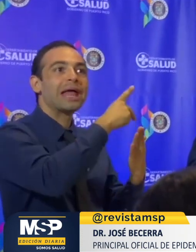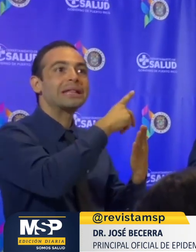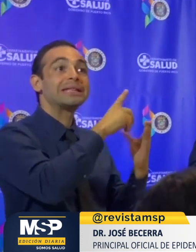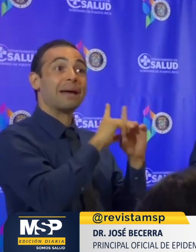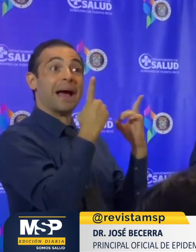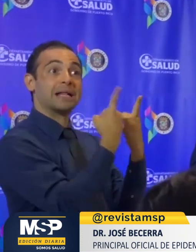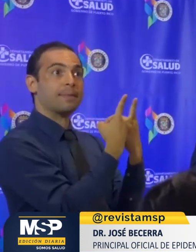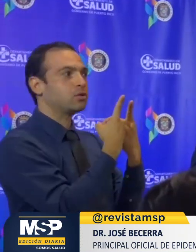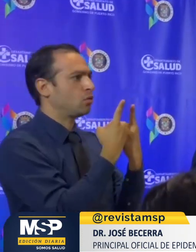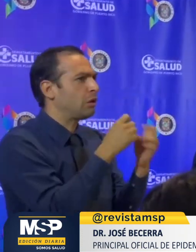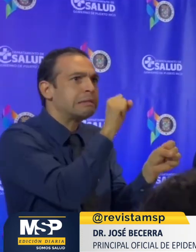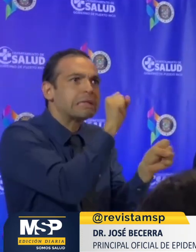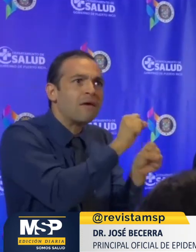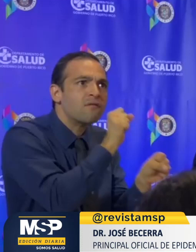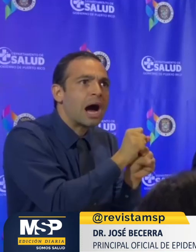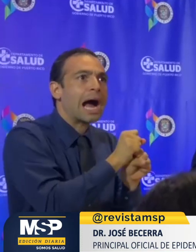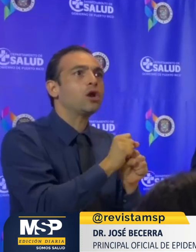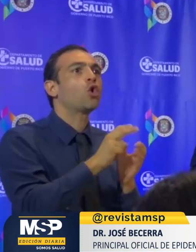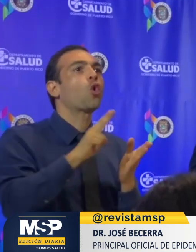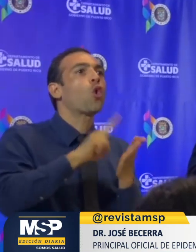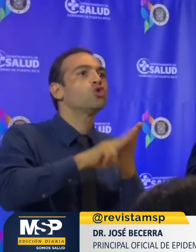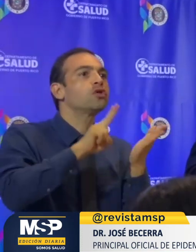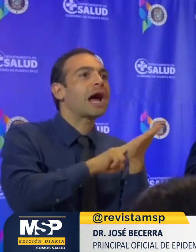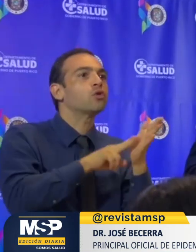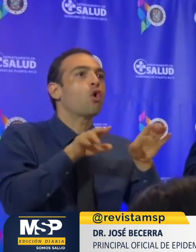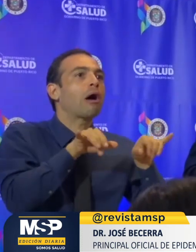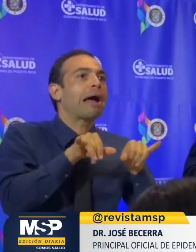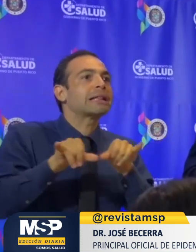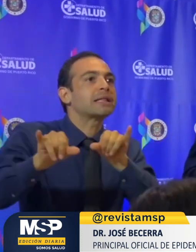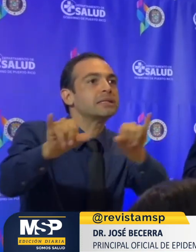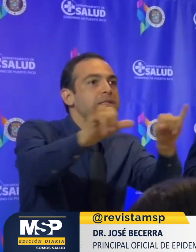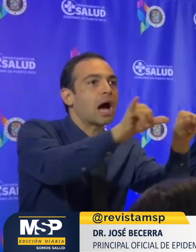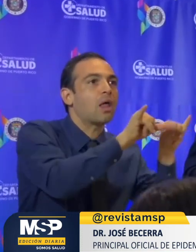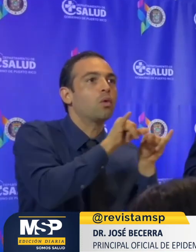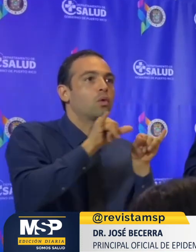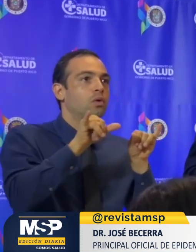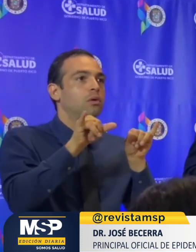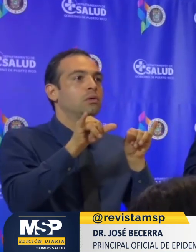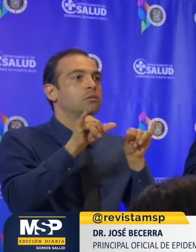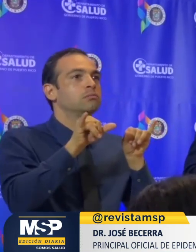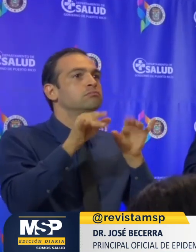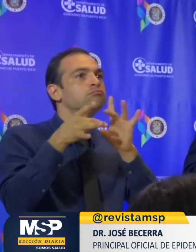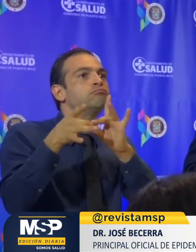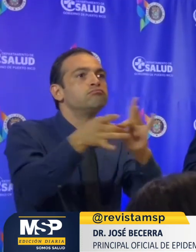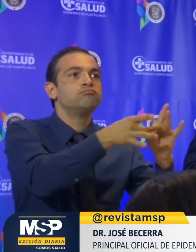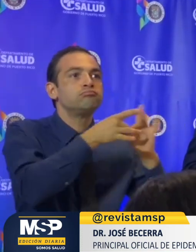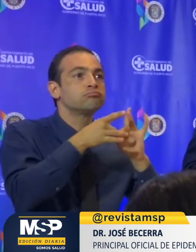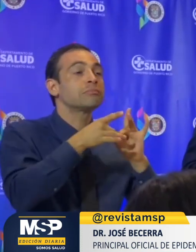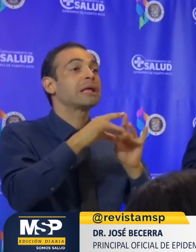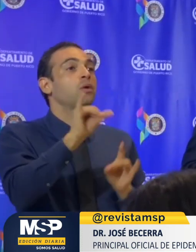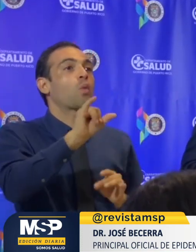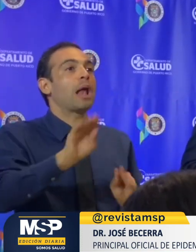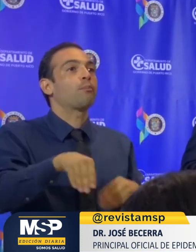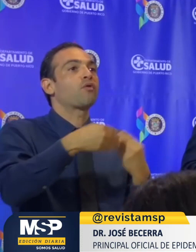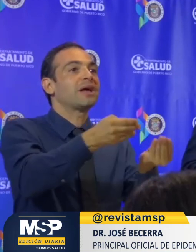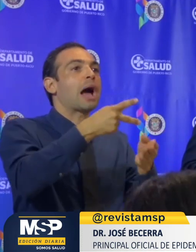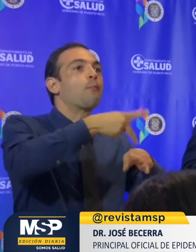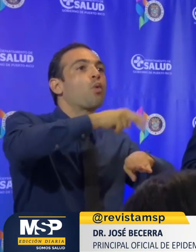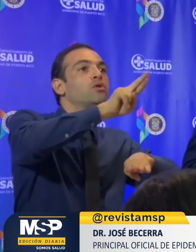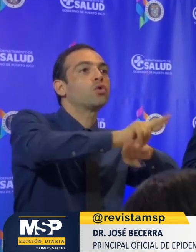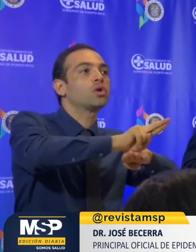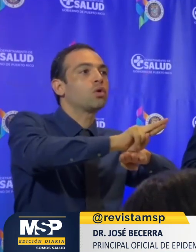trabajar con datos estandarizados, uniformes y poder proveer a Puerto Rico